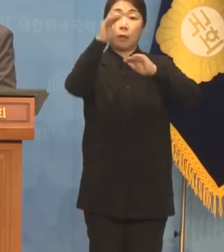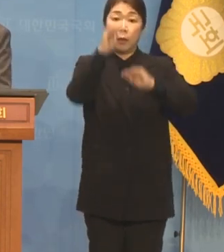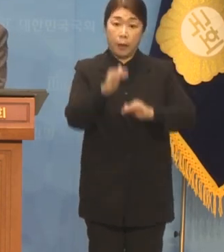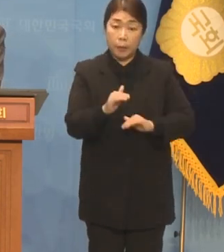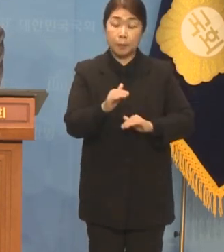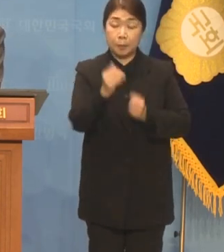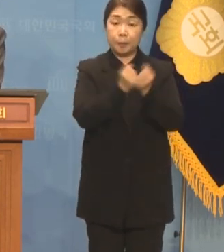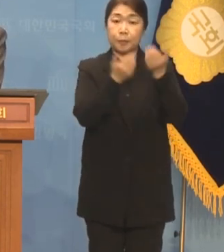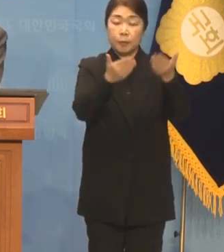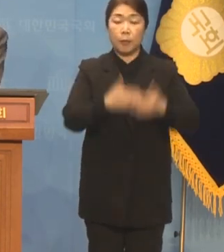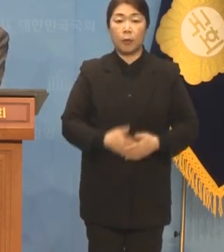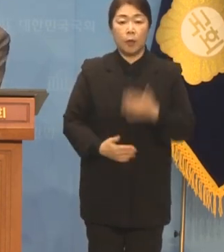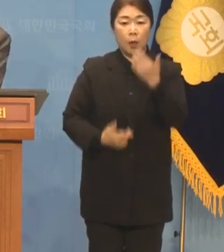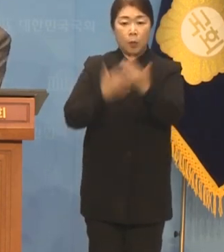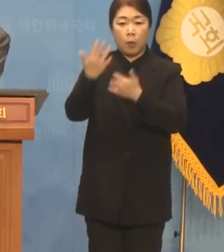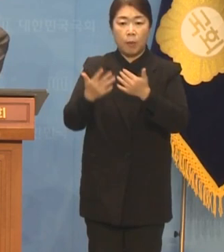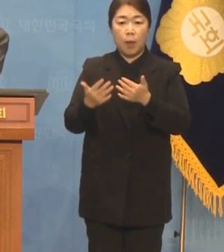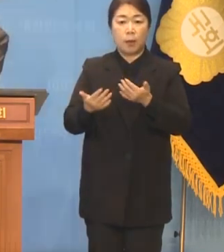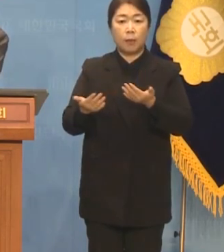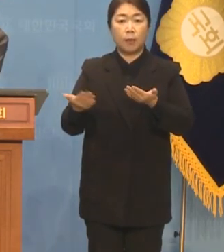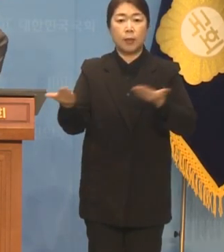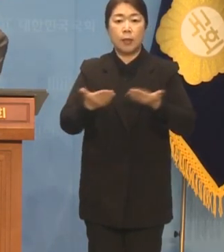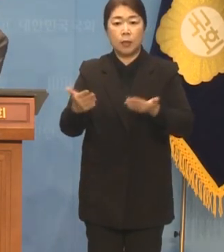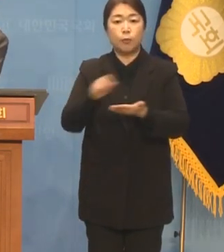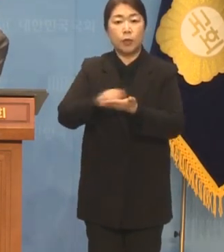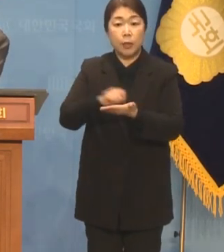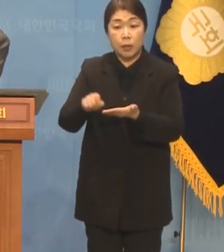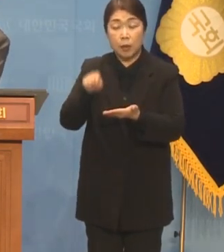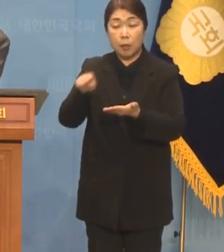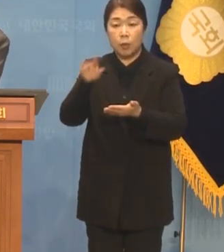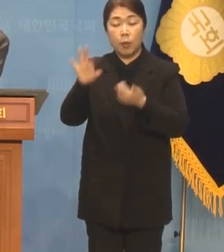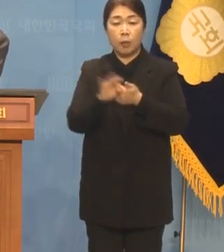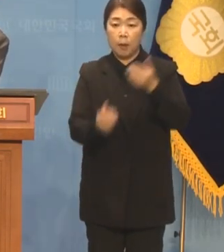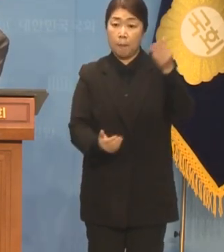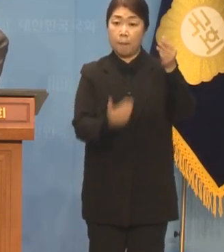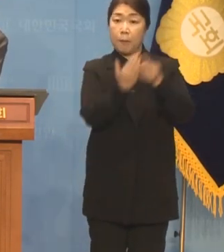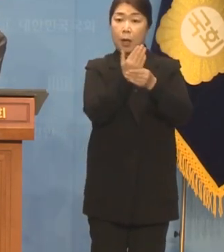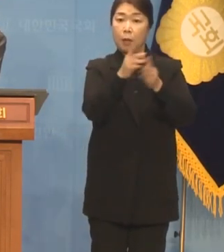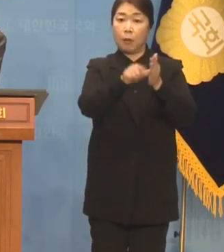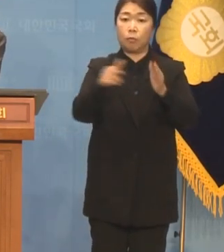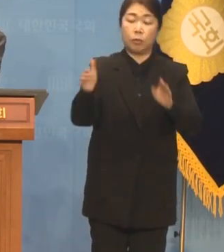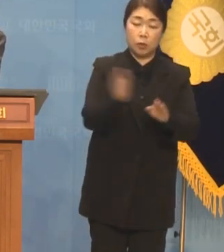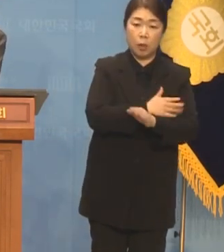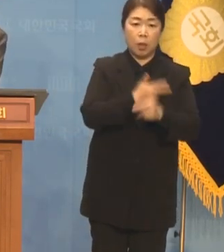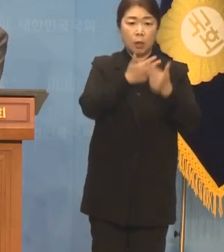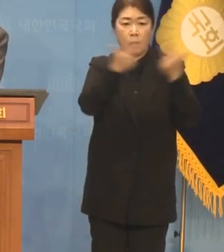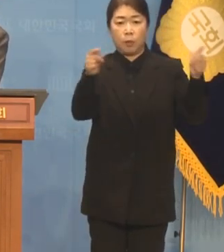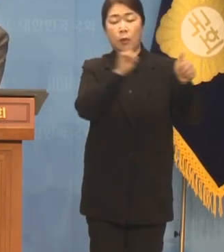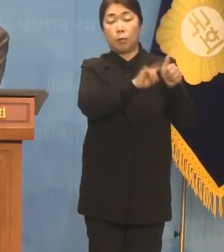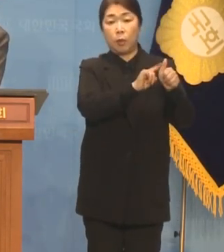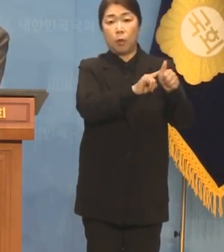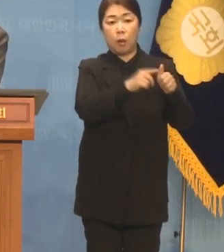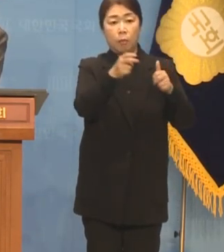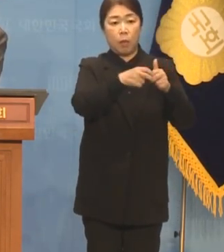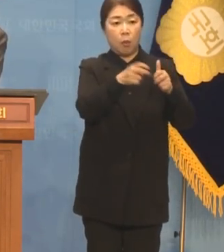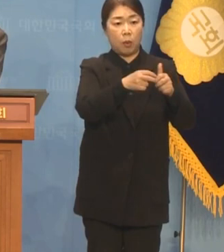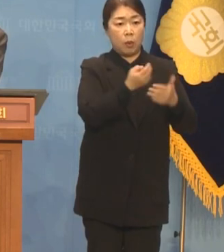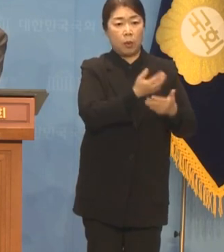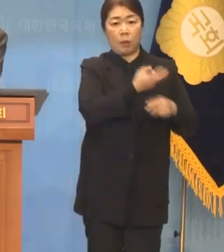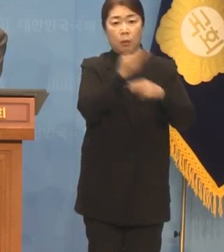보면 소방일보입니다. 당시에 사건 발생부터 이재명 대표가